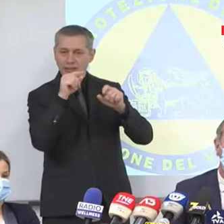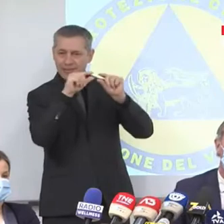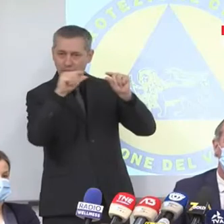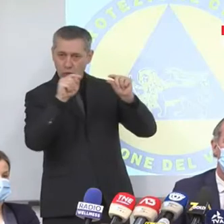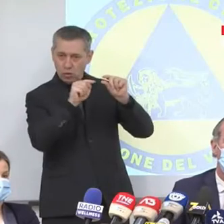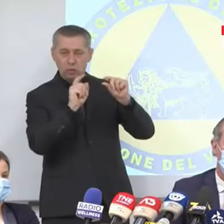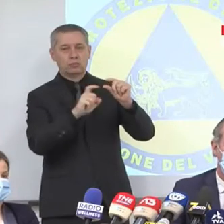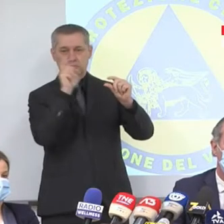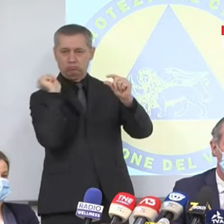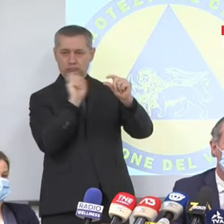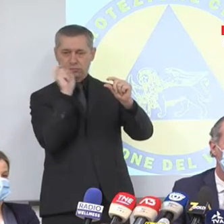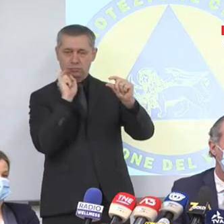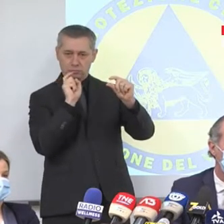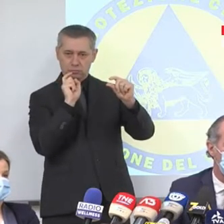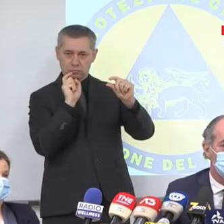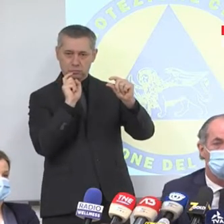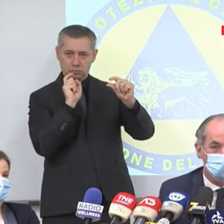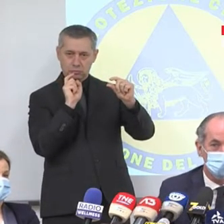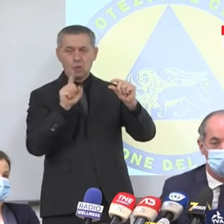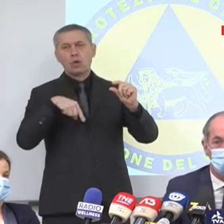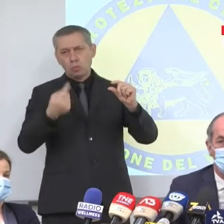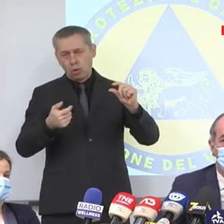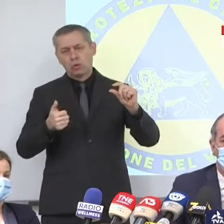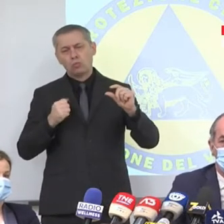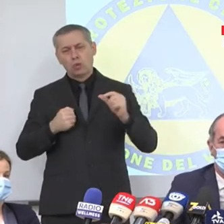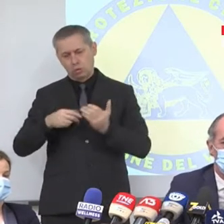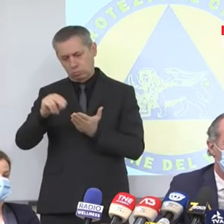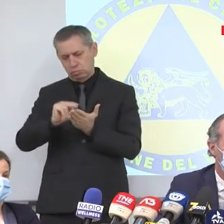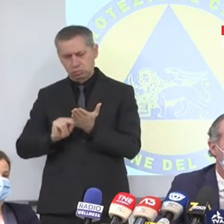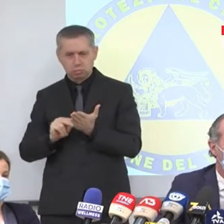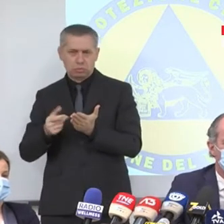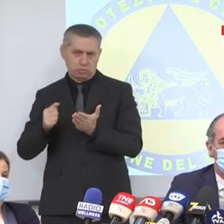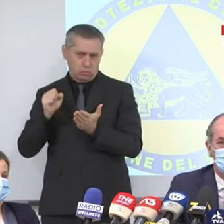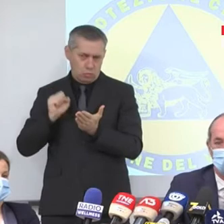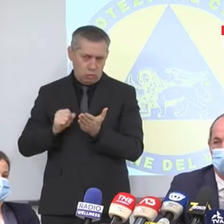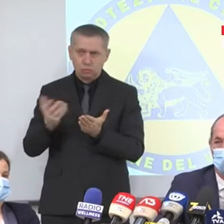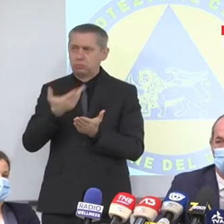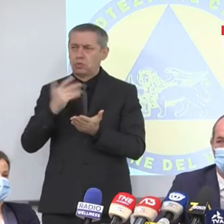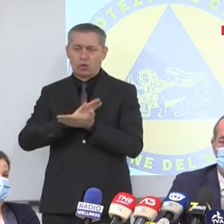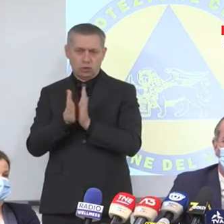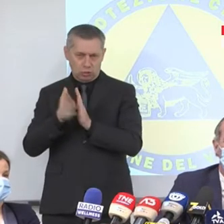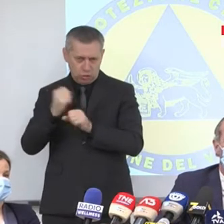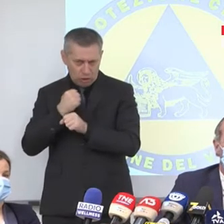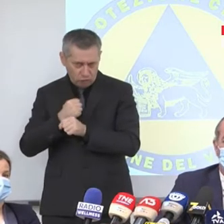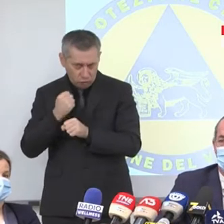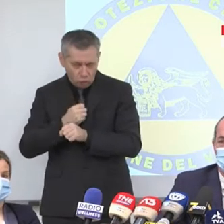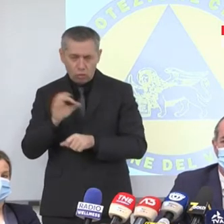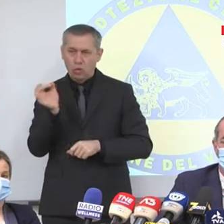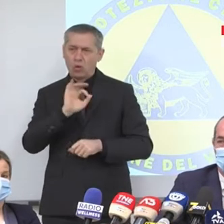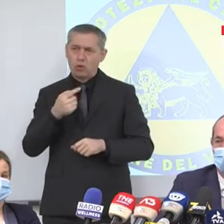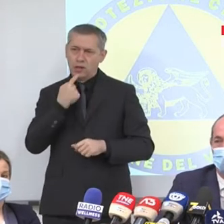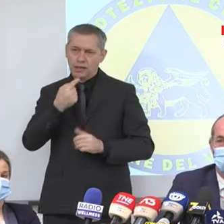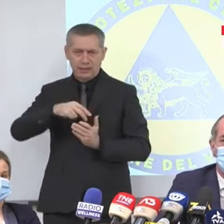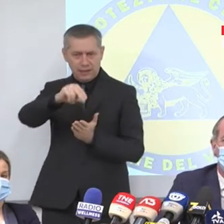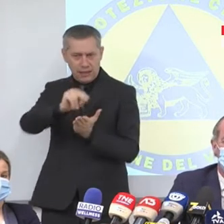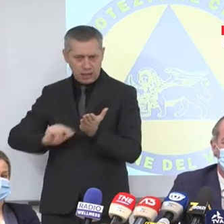Si prenota e ha l'obbligo di certificare la sua posizione, quindi il contratto di lavoro o una